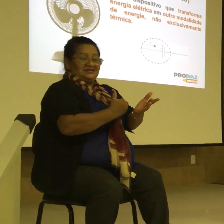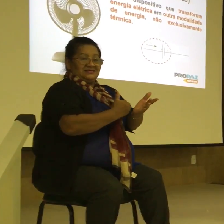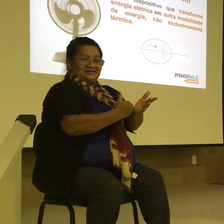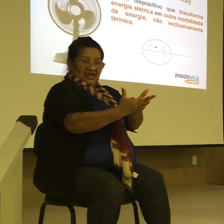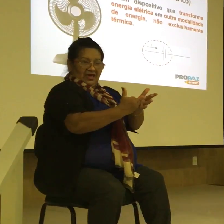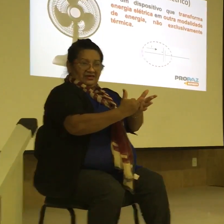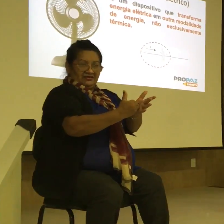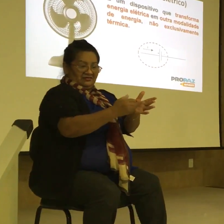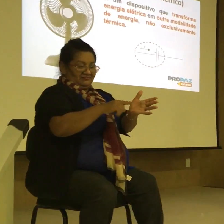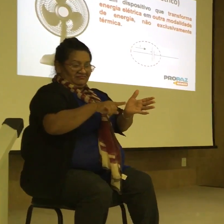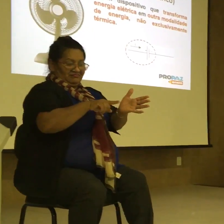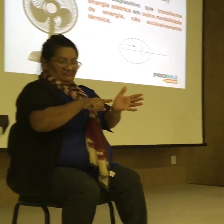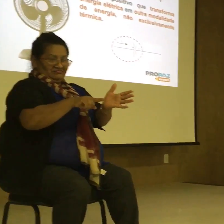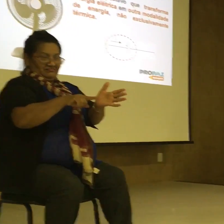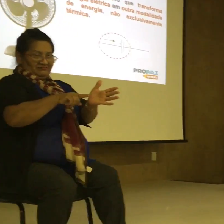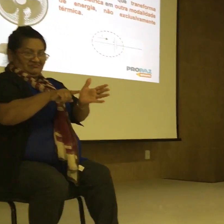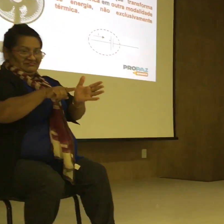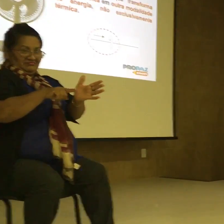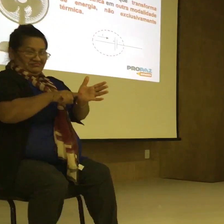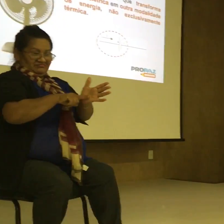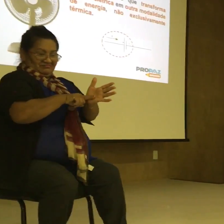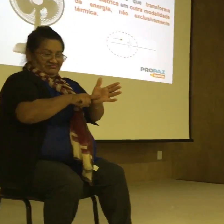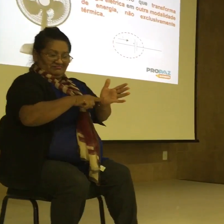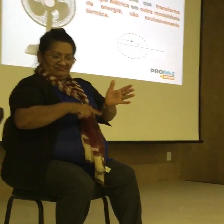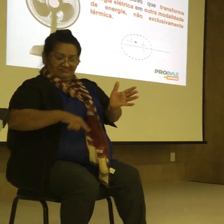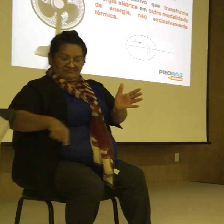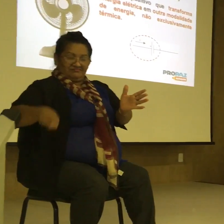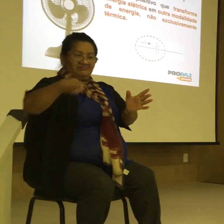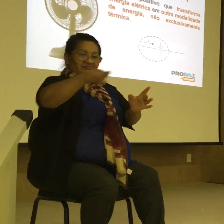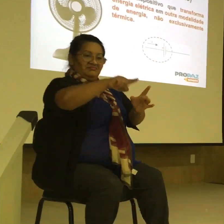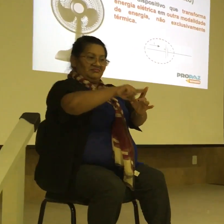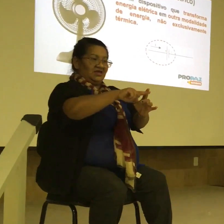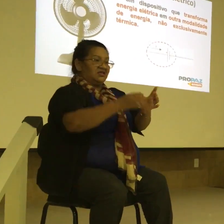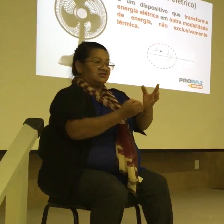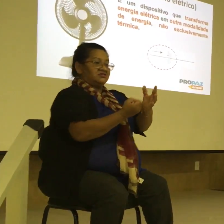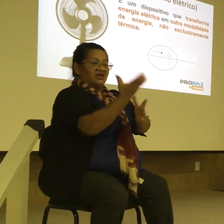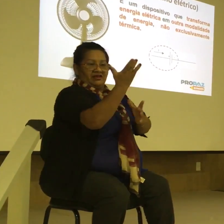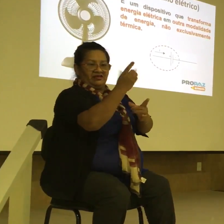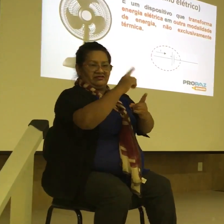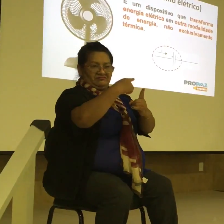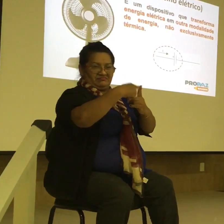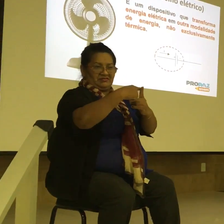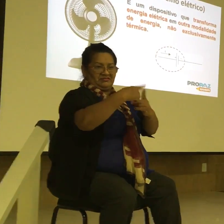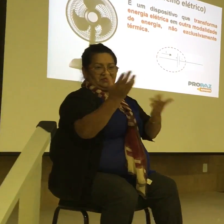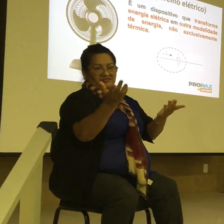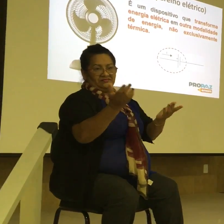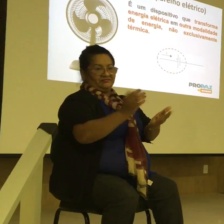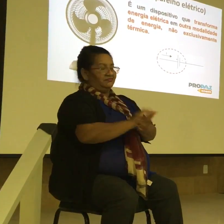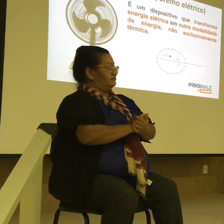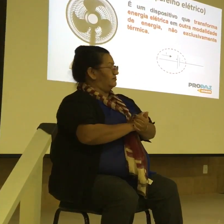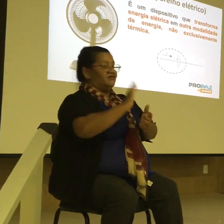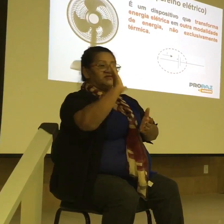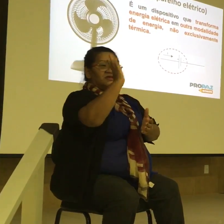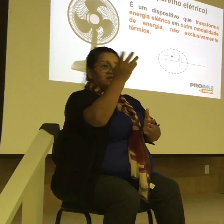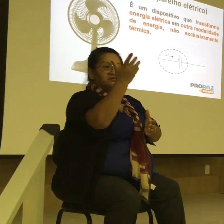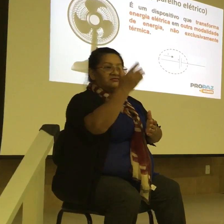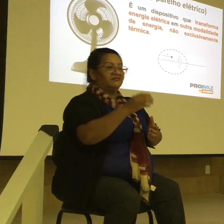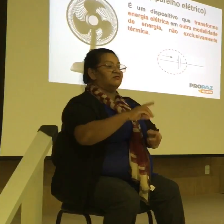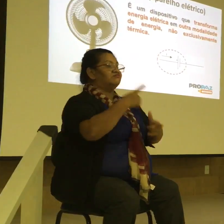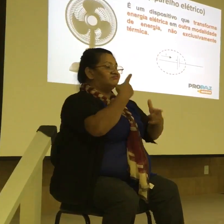é receptor, é um gerador. Pronto. Se você identificar quem é quem, você resolveu metade